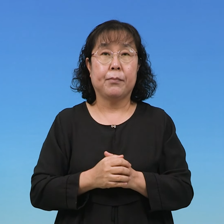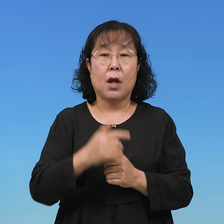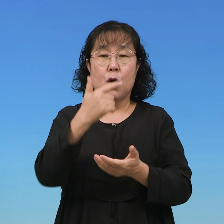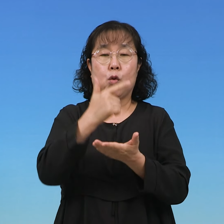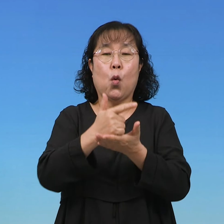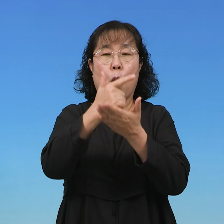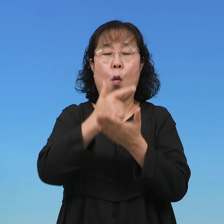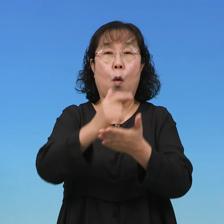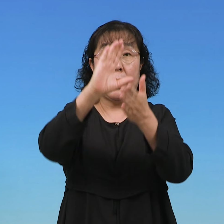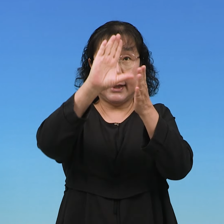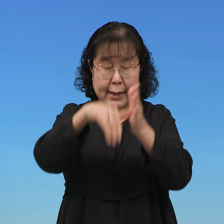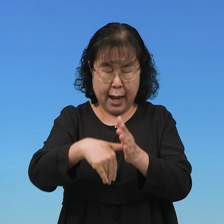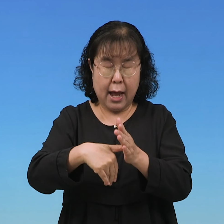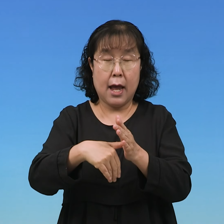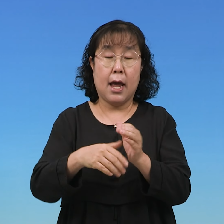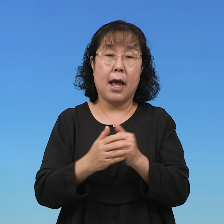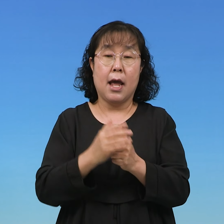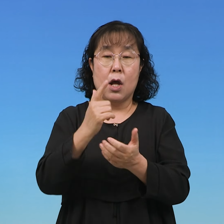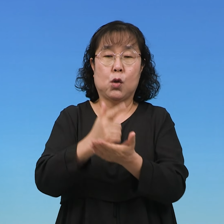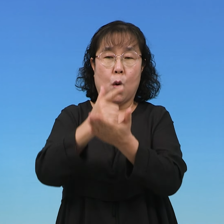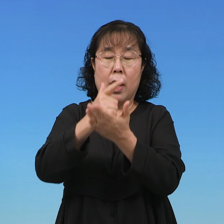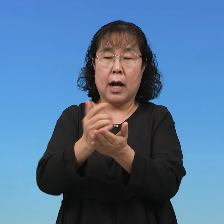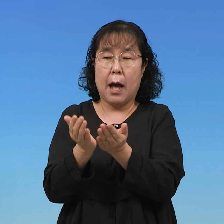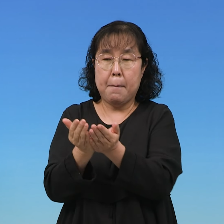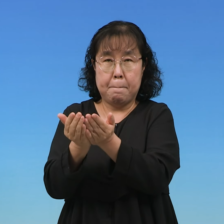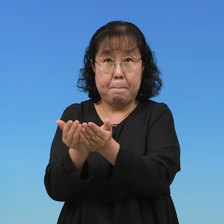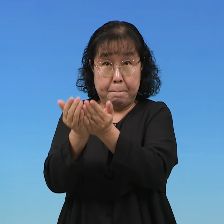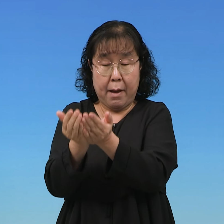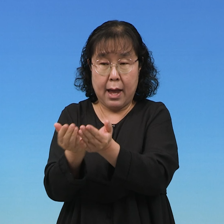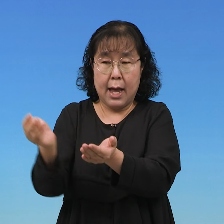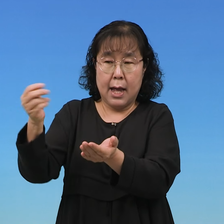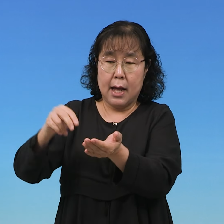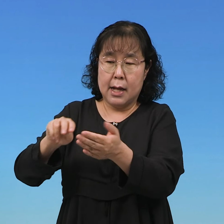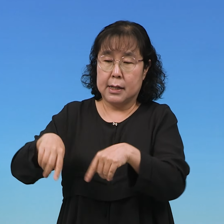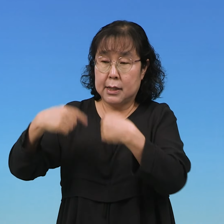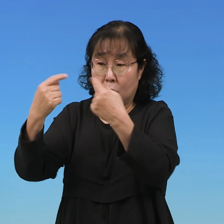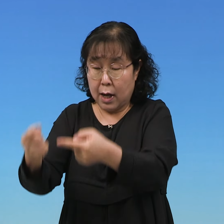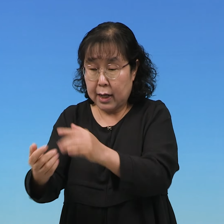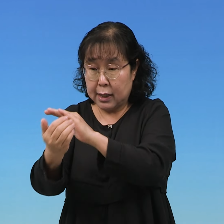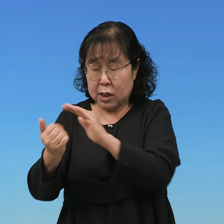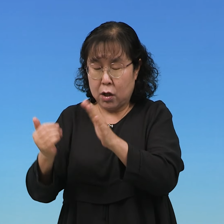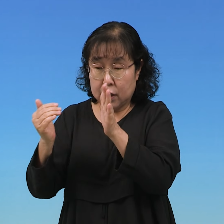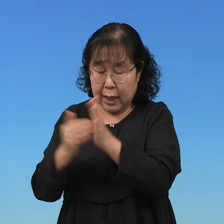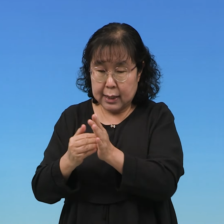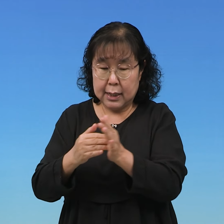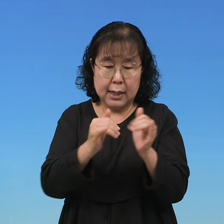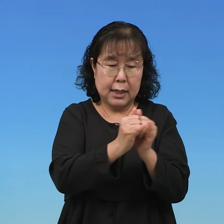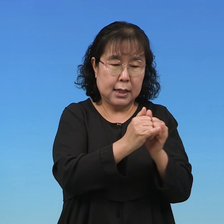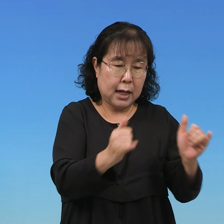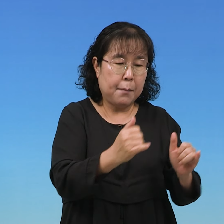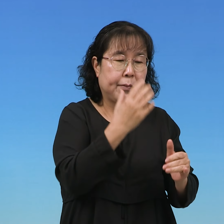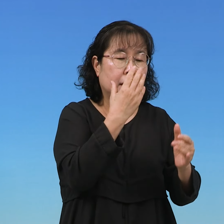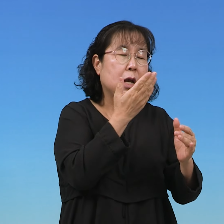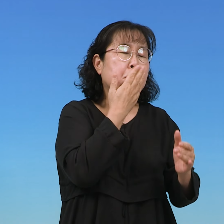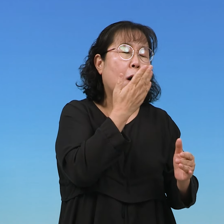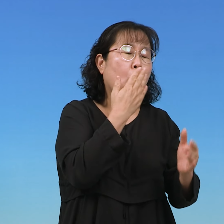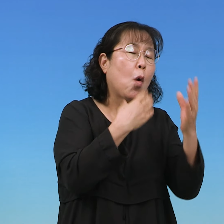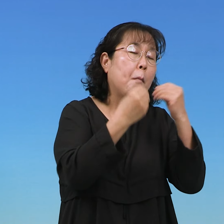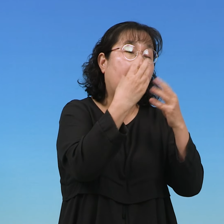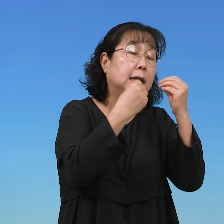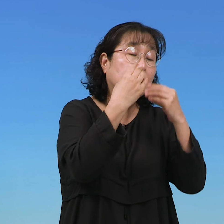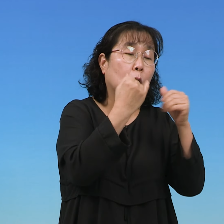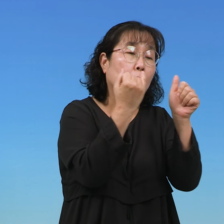보십시오. 홍수 전에 노아가 방주에 들어가던 날까지 사람들이 먹고 마시고